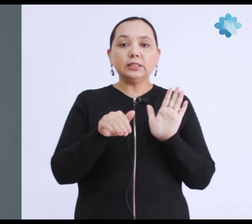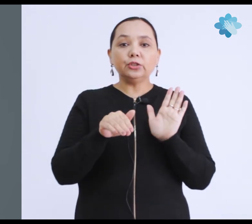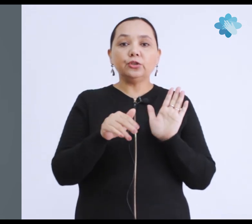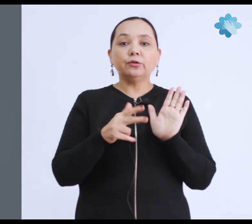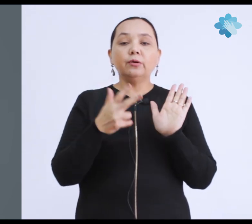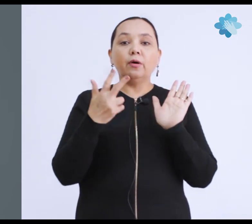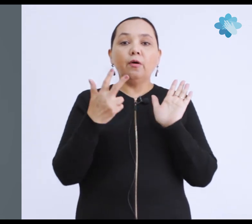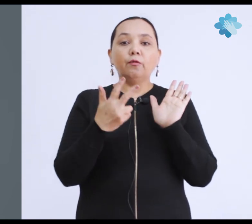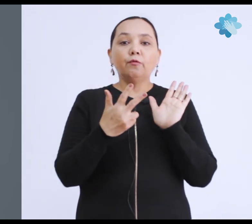7000,